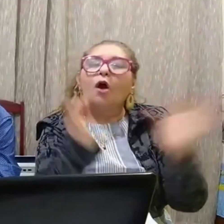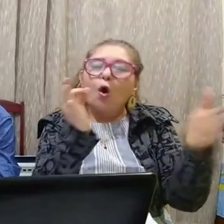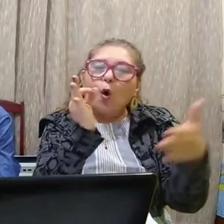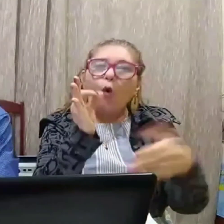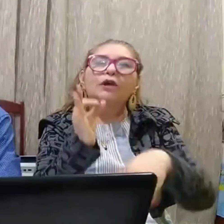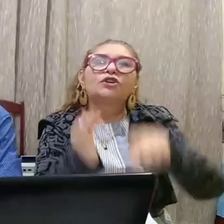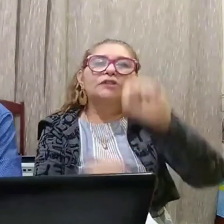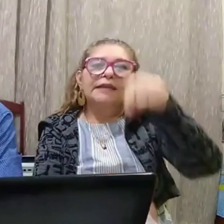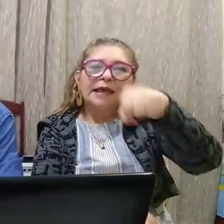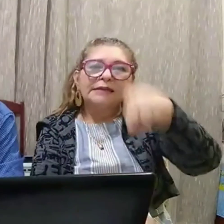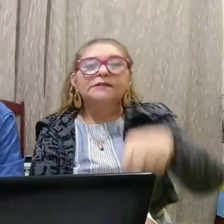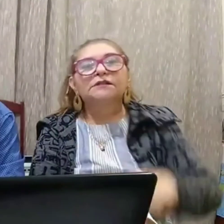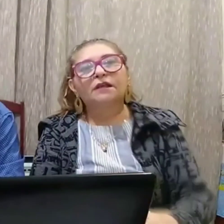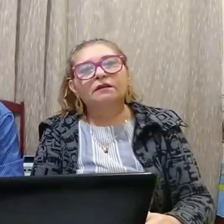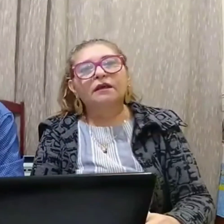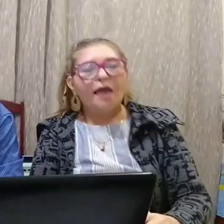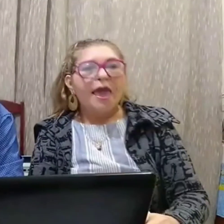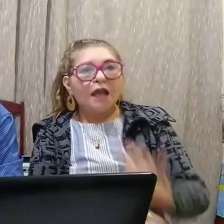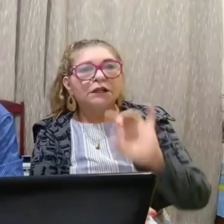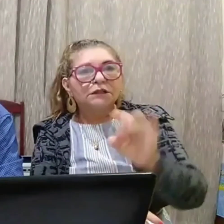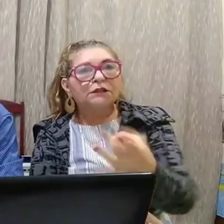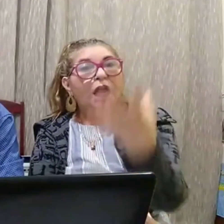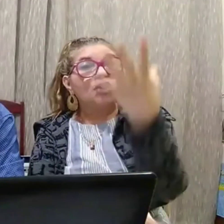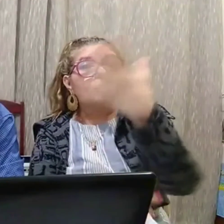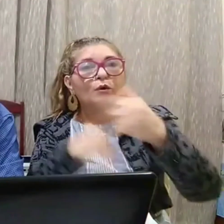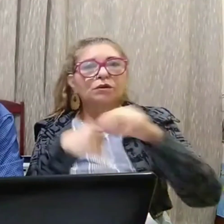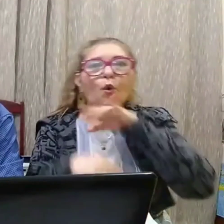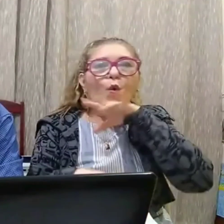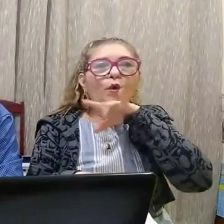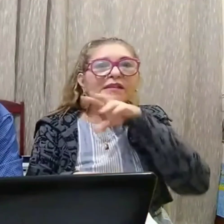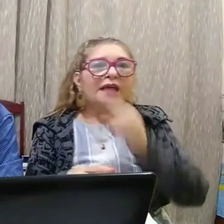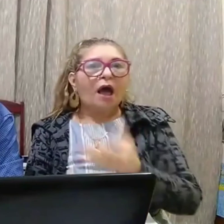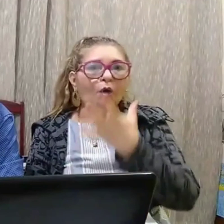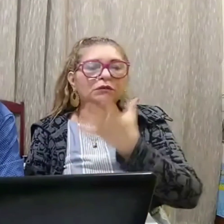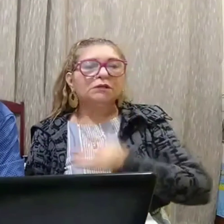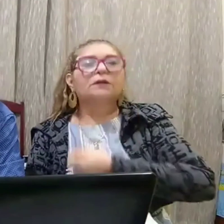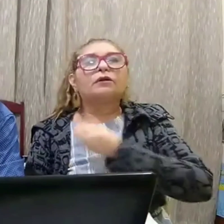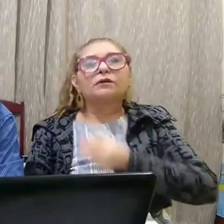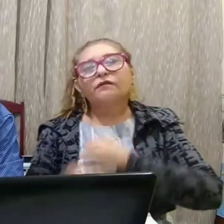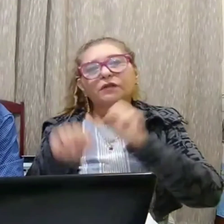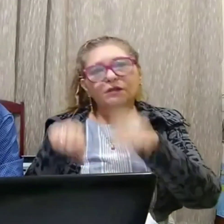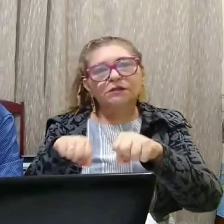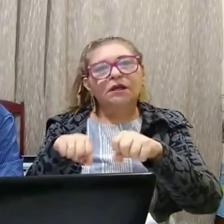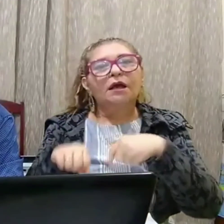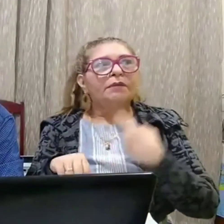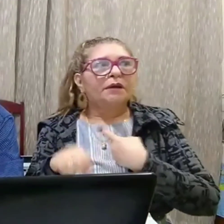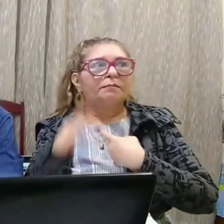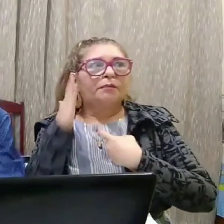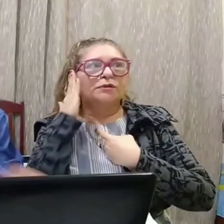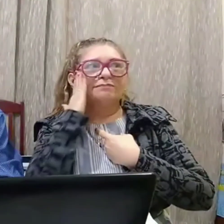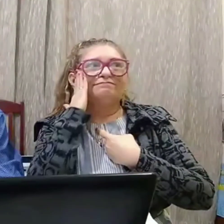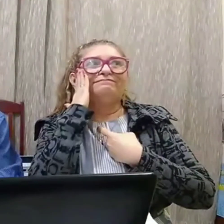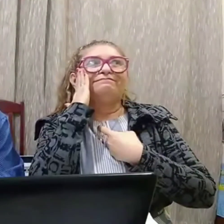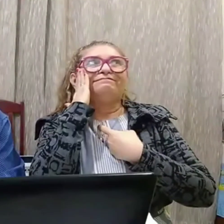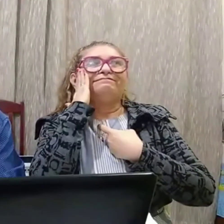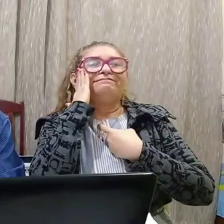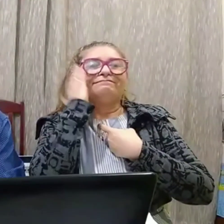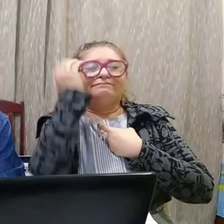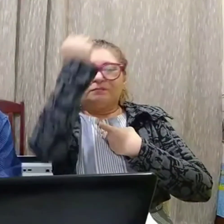Ele permite que situações ruins, adversas venham sobre a nossa vida, para que a gente possa então